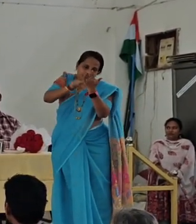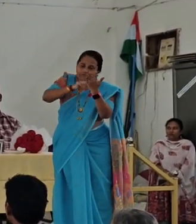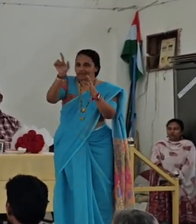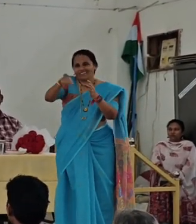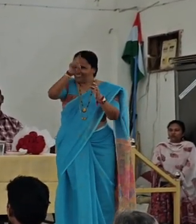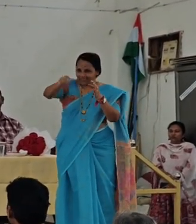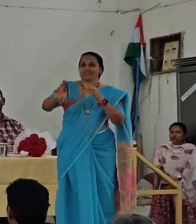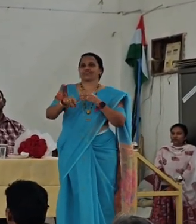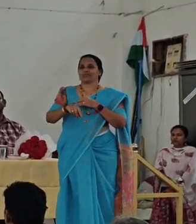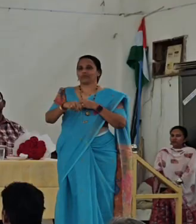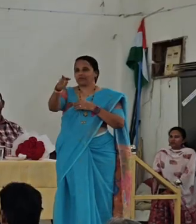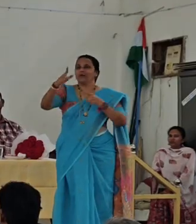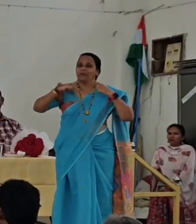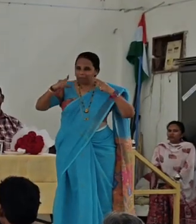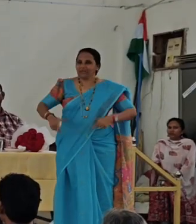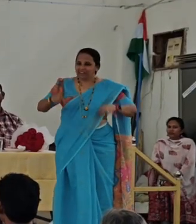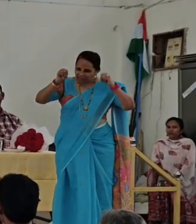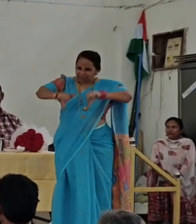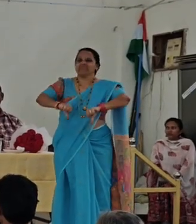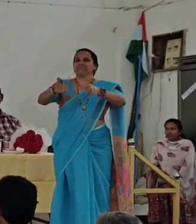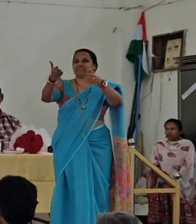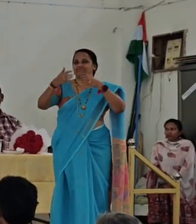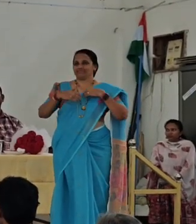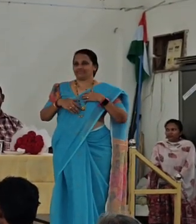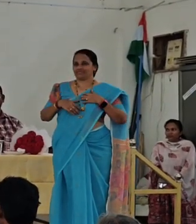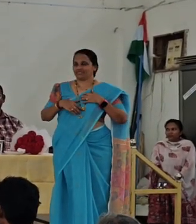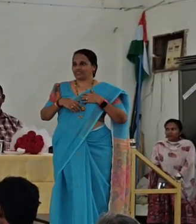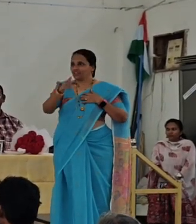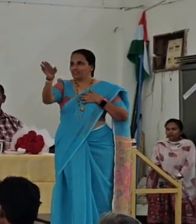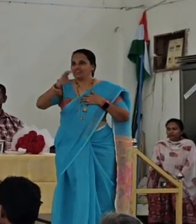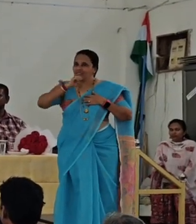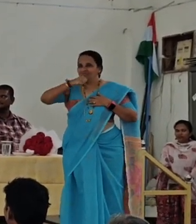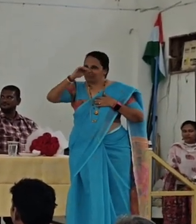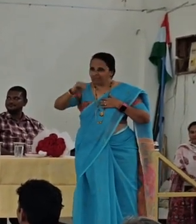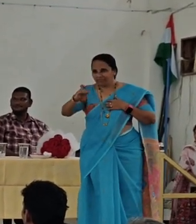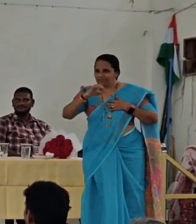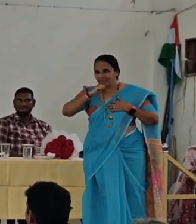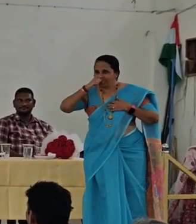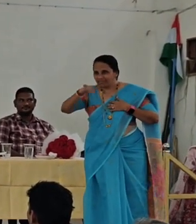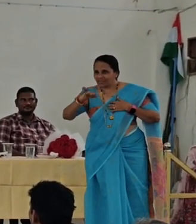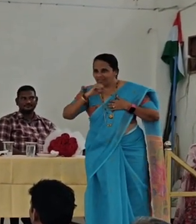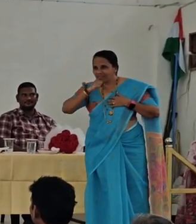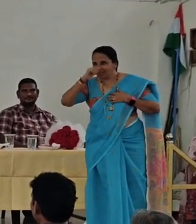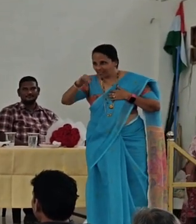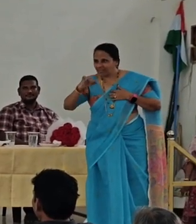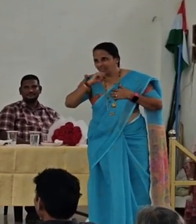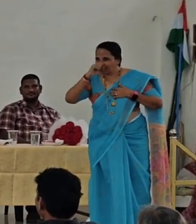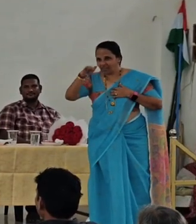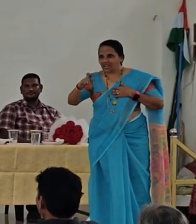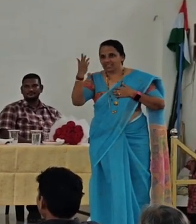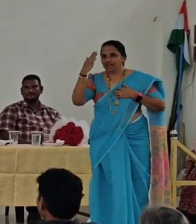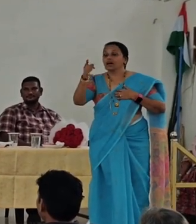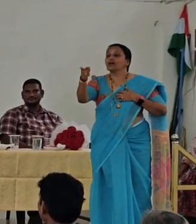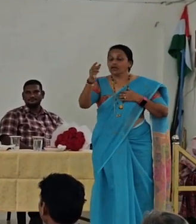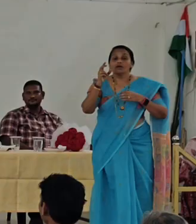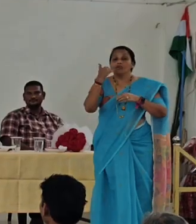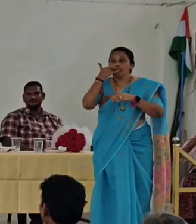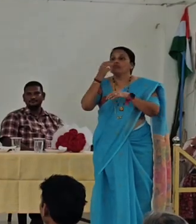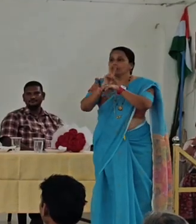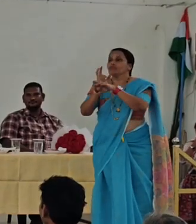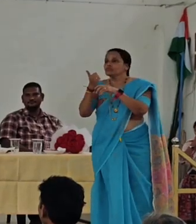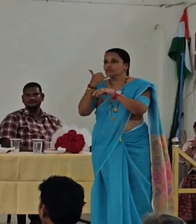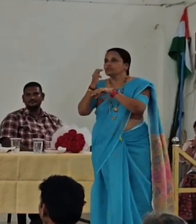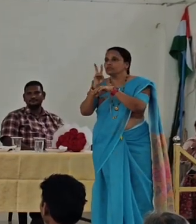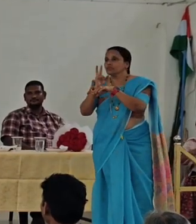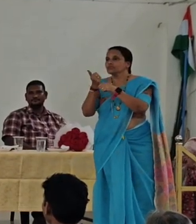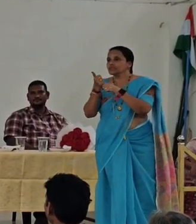ఎంతైనా భవిష్యత్తు ఉంటుంది. ముఖ్యంగా మనకు ఎందుకంటే మీకు ఇది ఒక కమ్యూనికేషన్